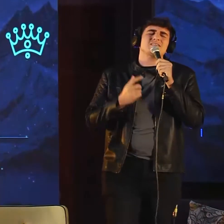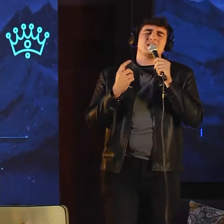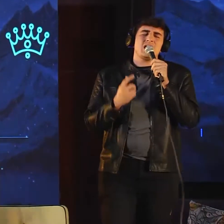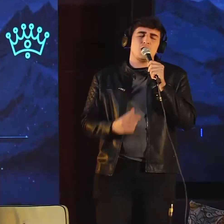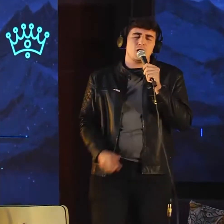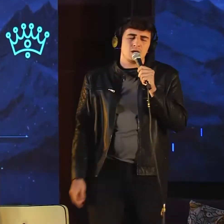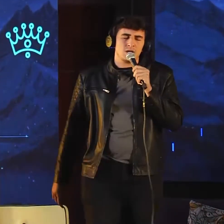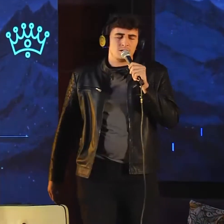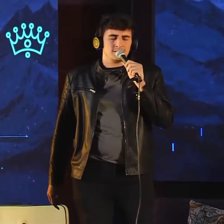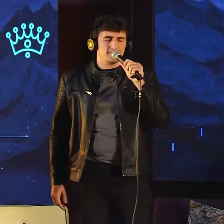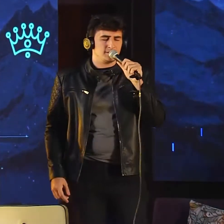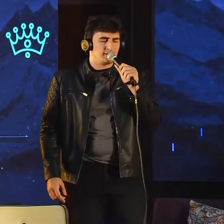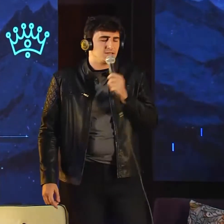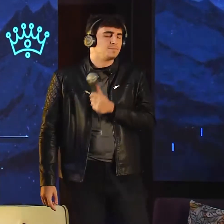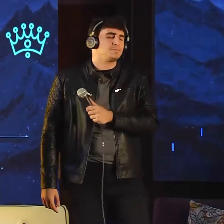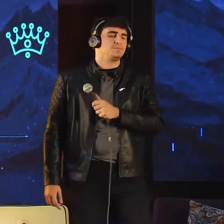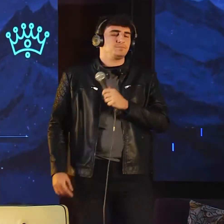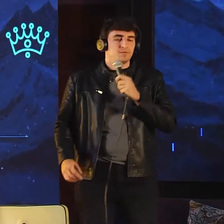é